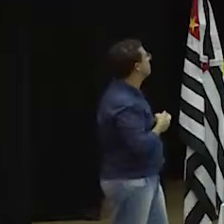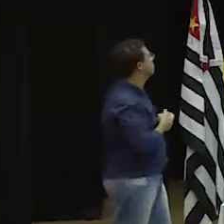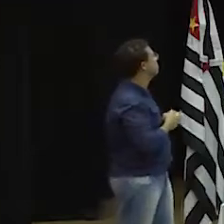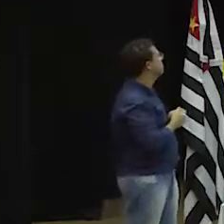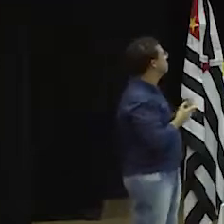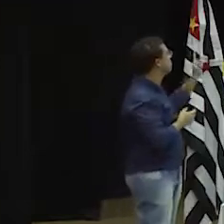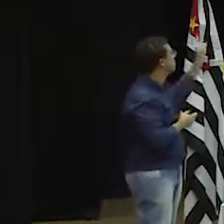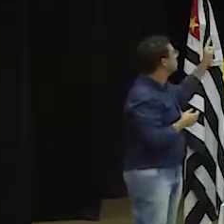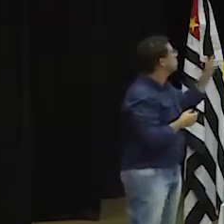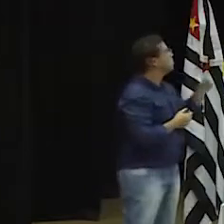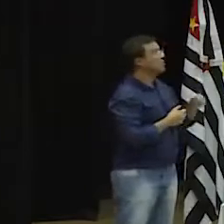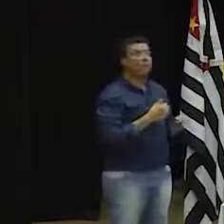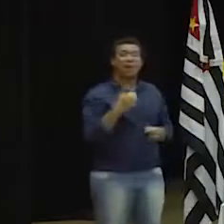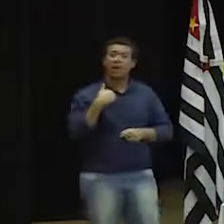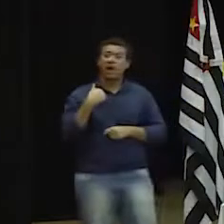importante.